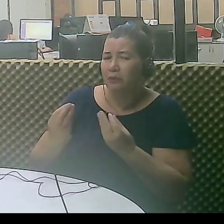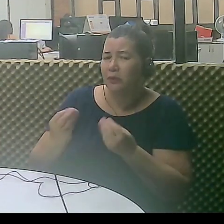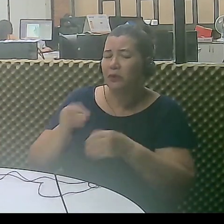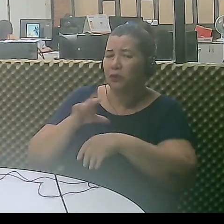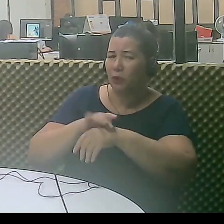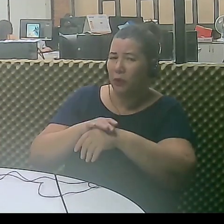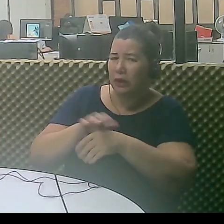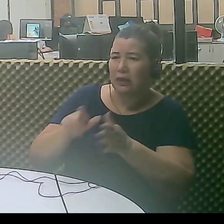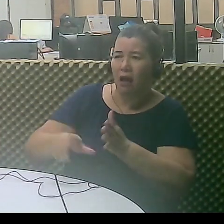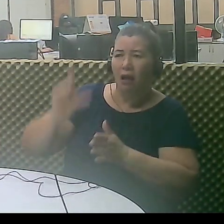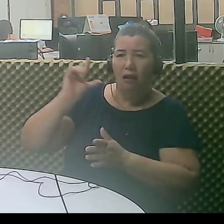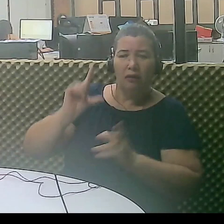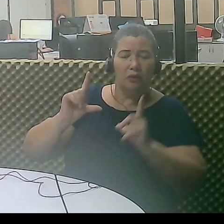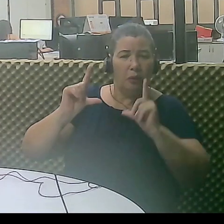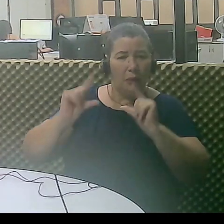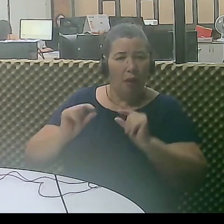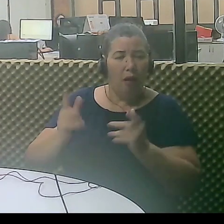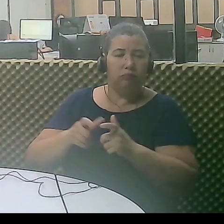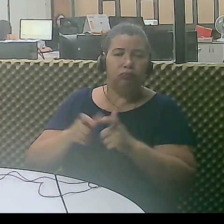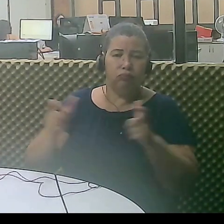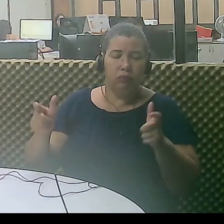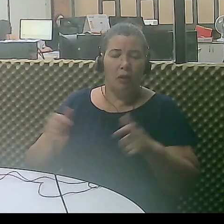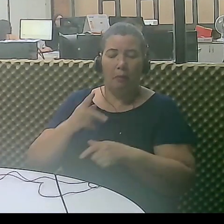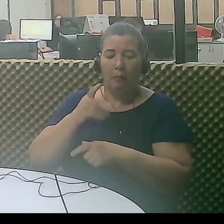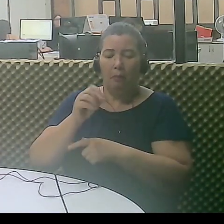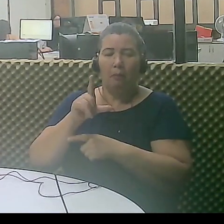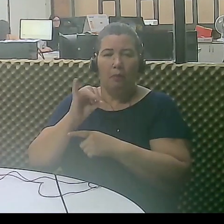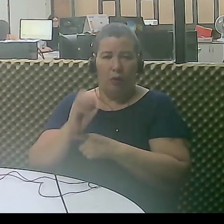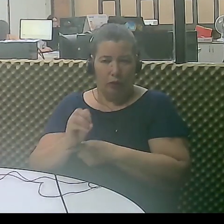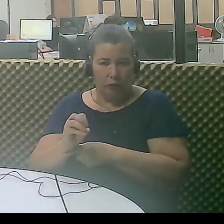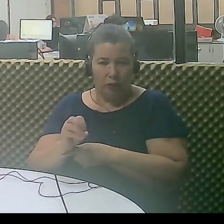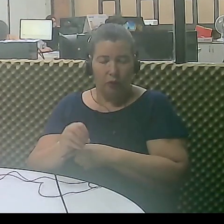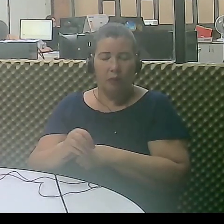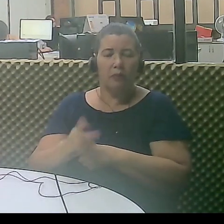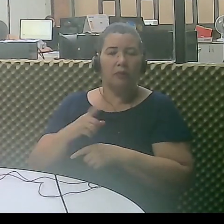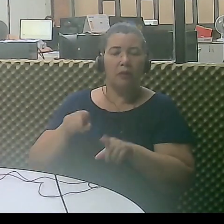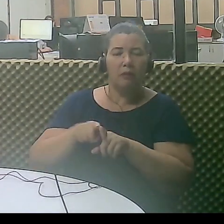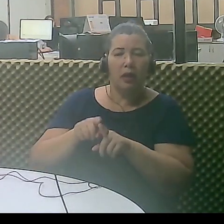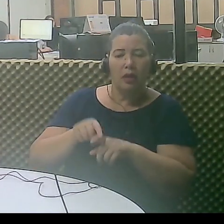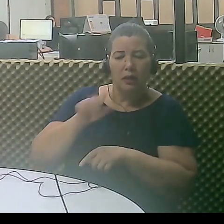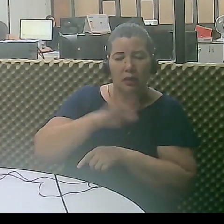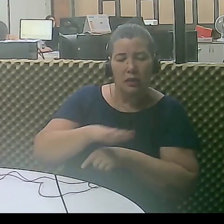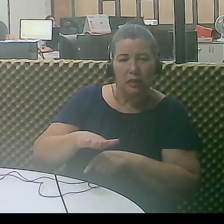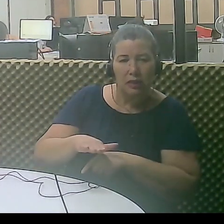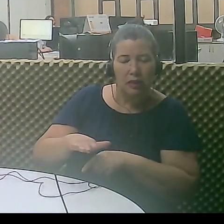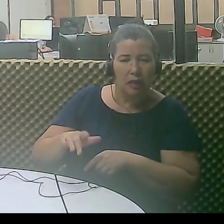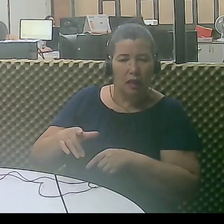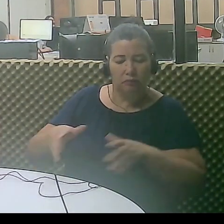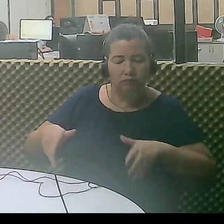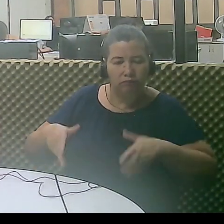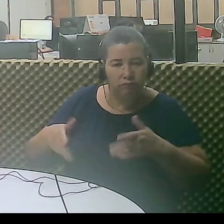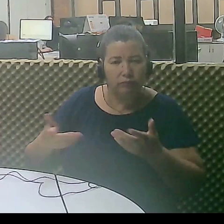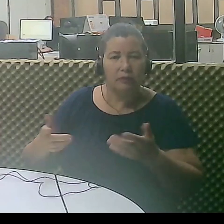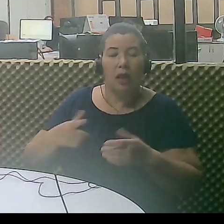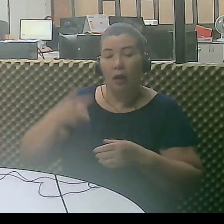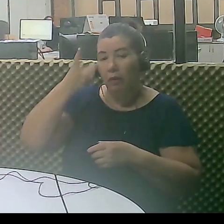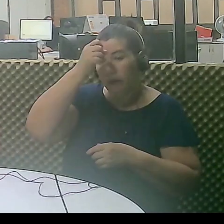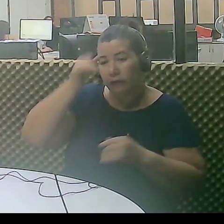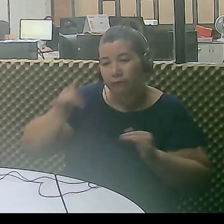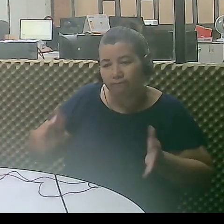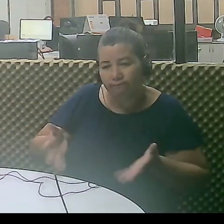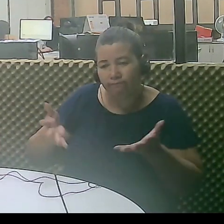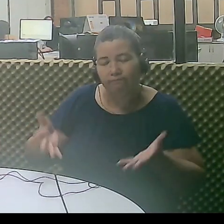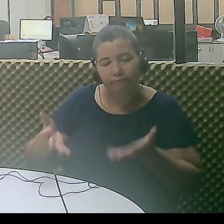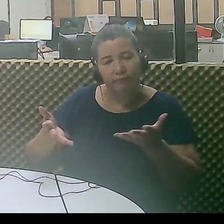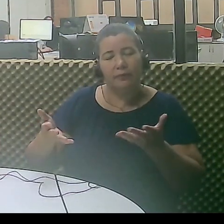consideradas controladas, como é o caso da poliomielite, a paralisia infantil. A Prefeitura promoverá ações de